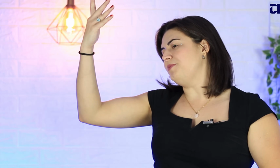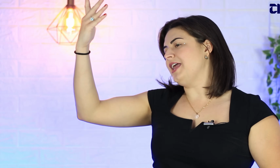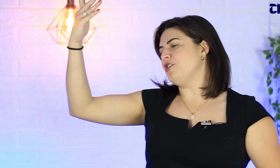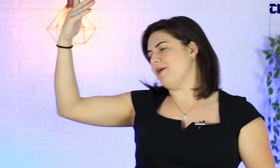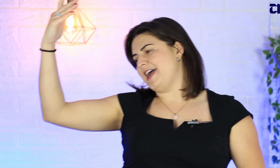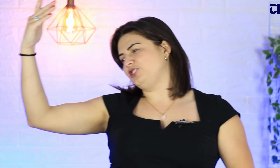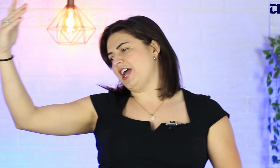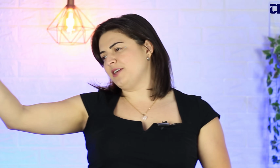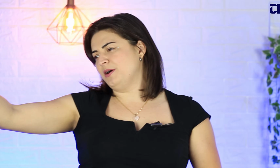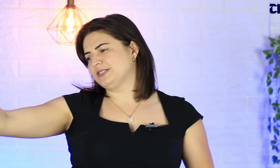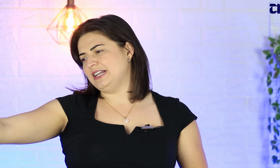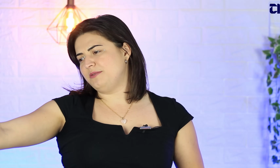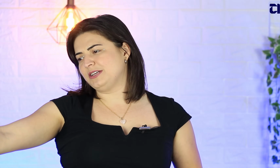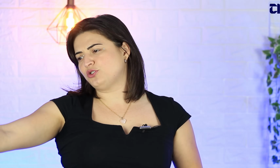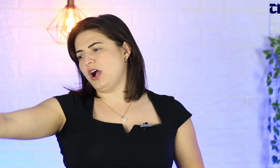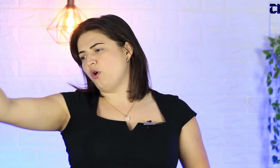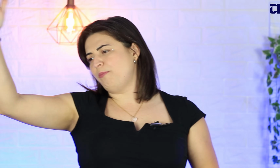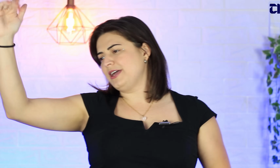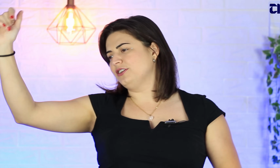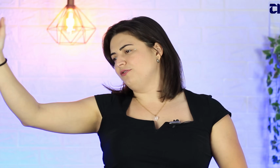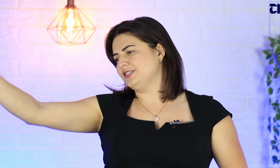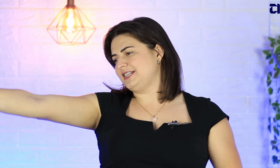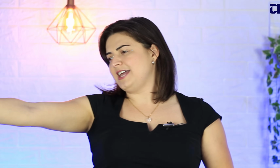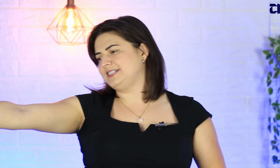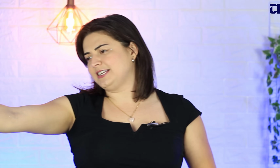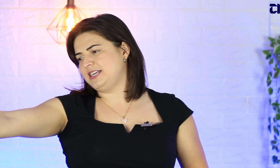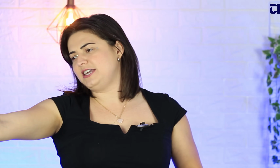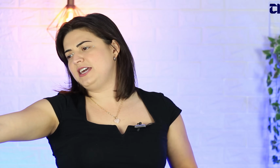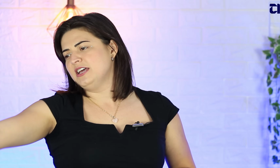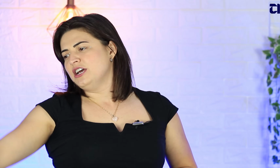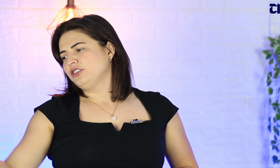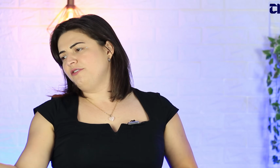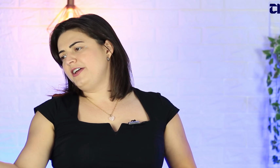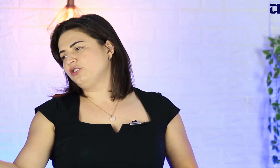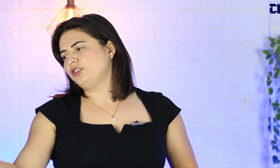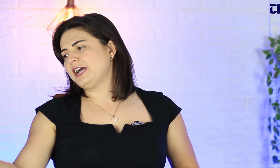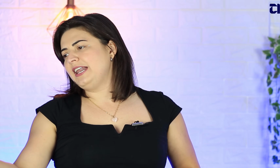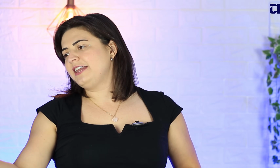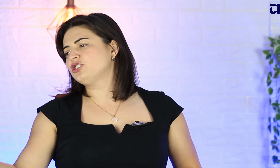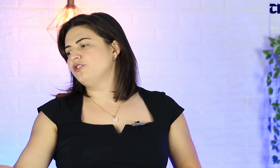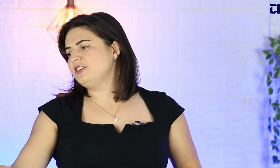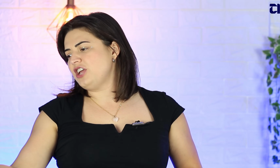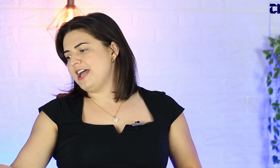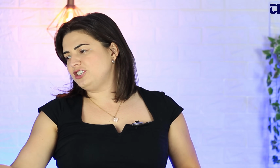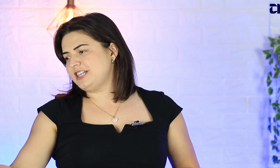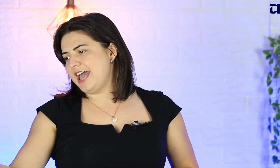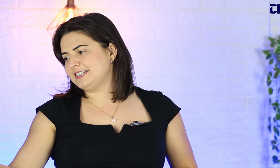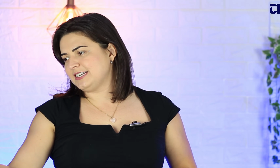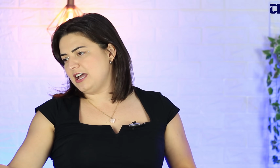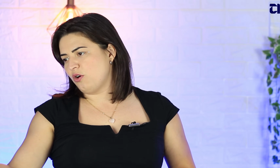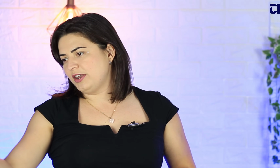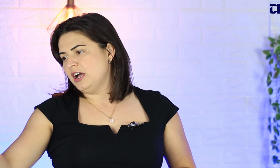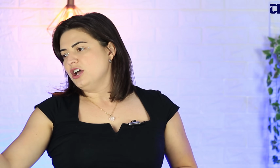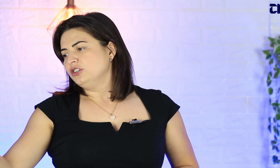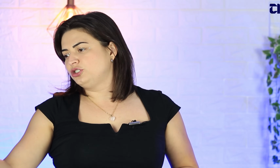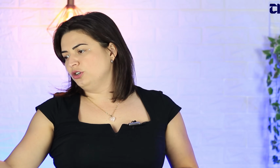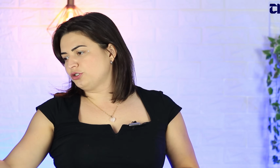subir aí uma hashtag mãos a Libras. Tô acompanhando vocês aqui. Tô vendo toda a galera. Chuva de hashtags aqui agora junto